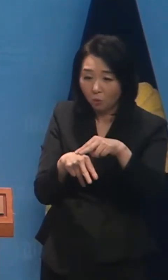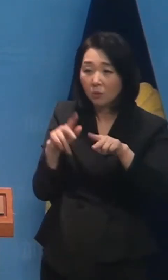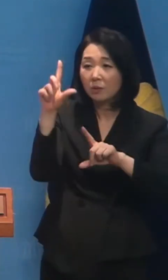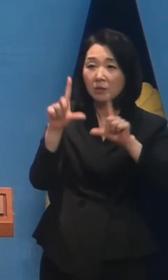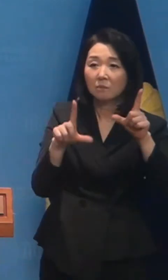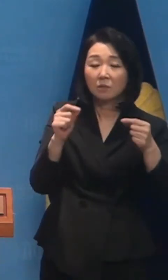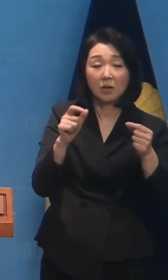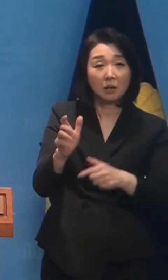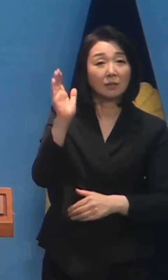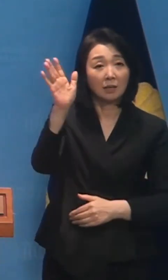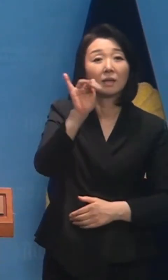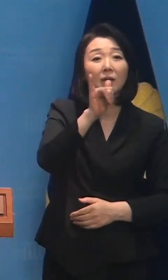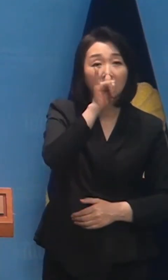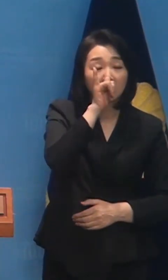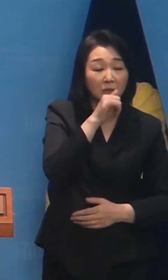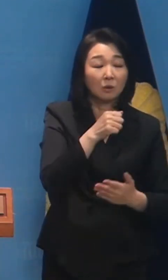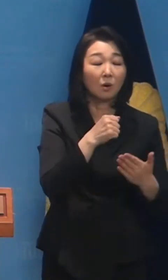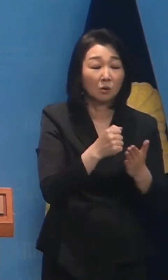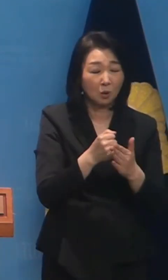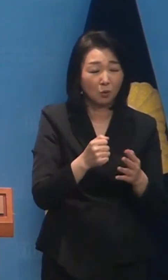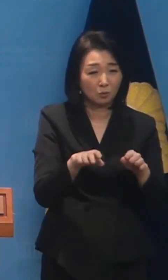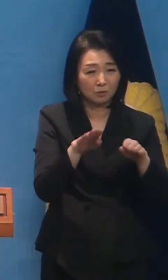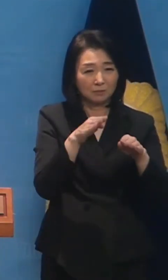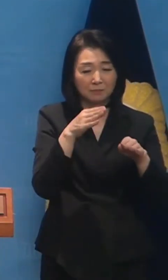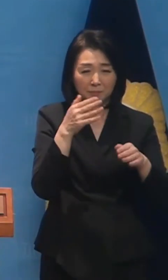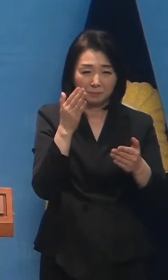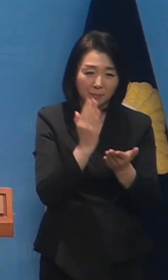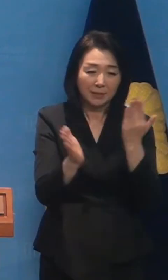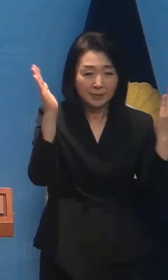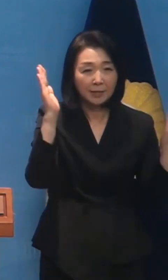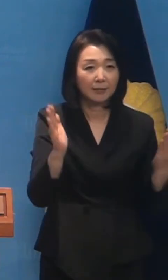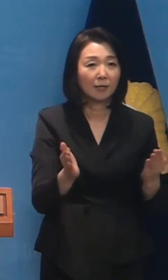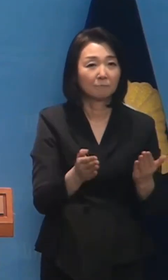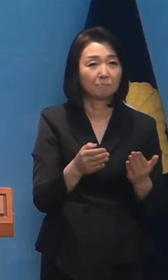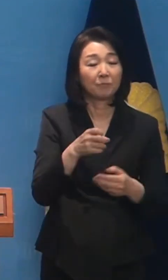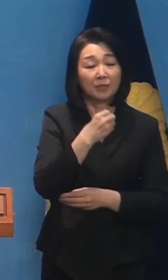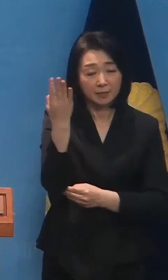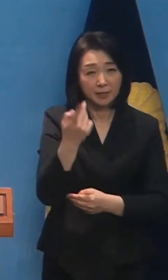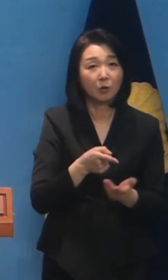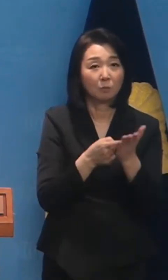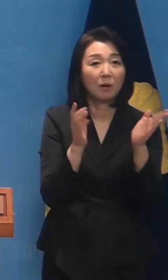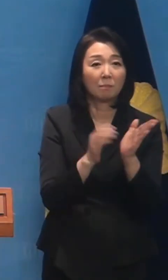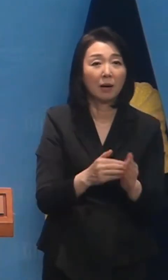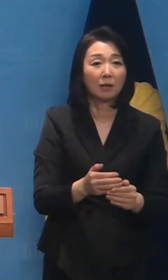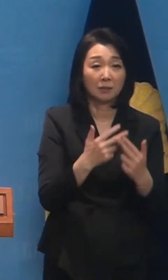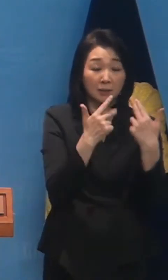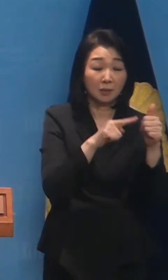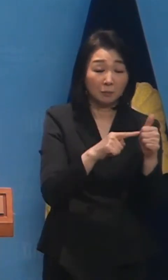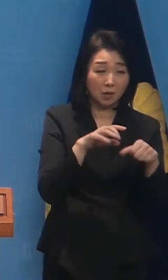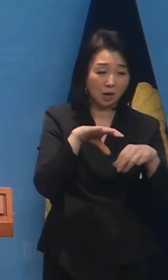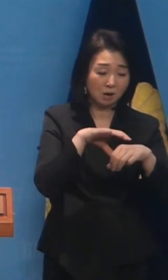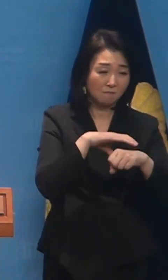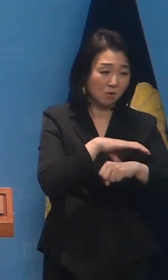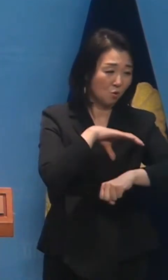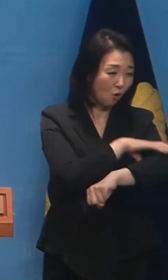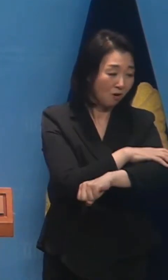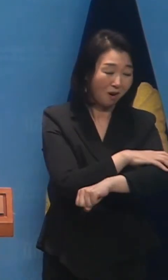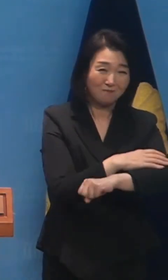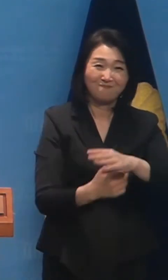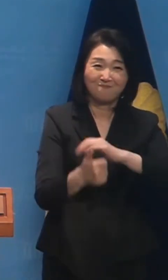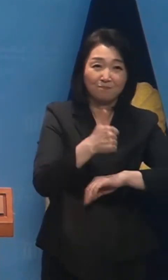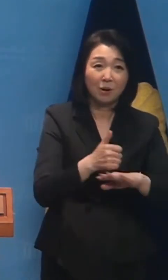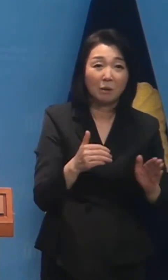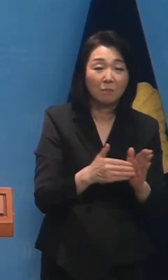이미지가 강조되었다며 불공정 보도라 주장했습니다. 이재명 후보가 만약 권력을 잡게 된다면